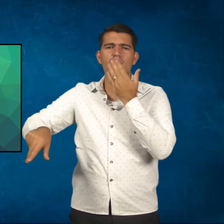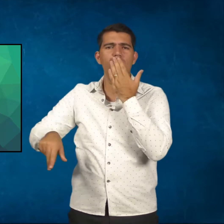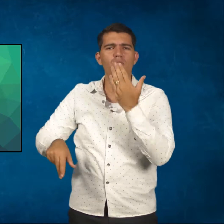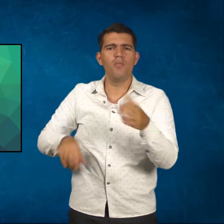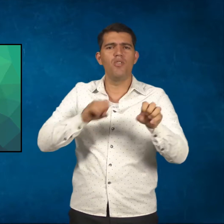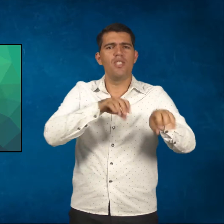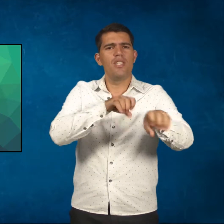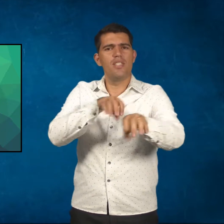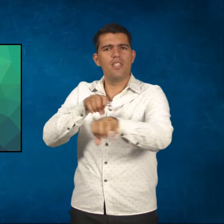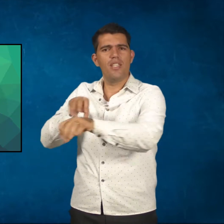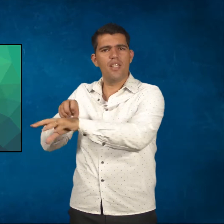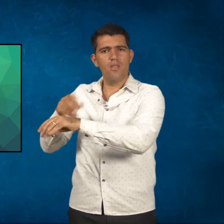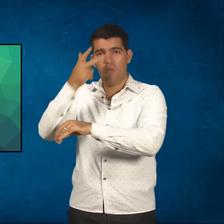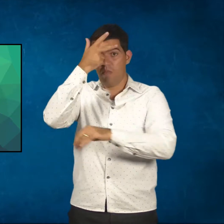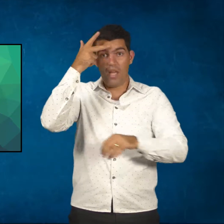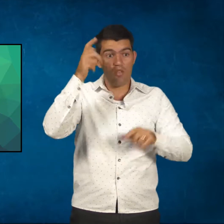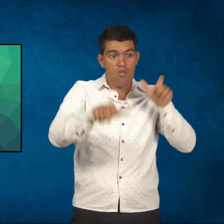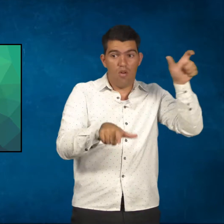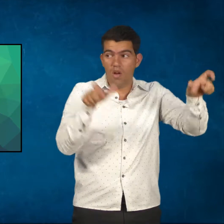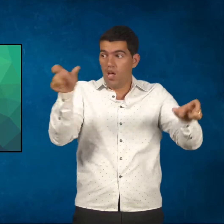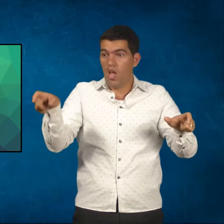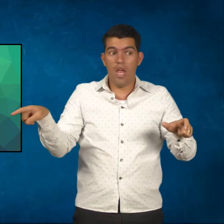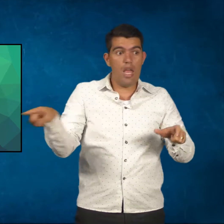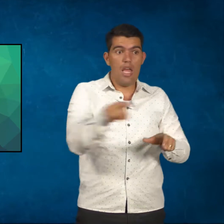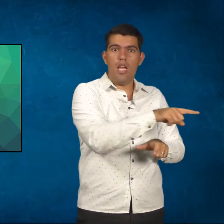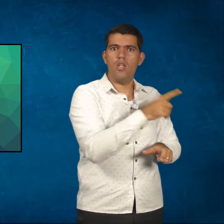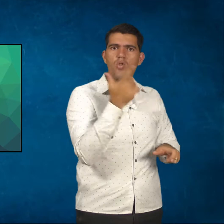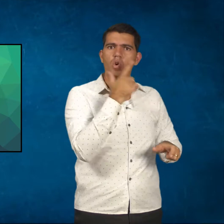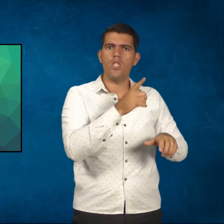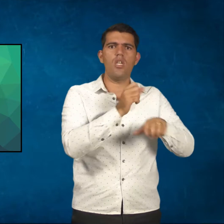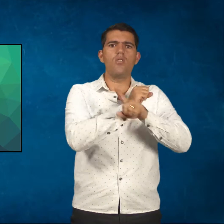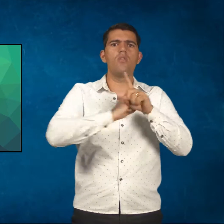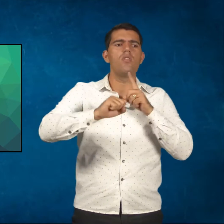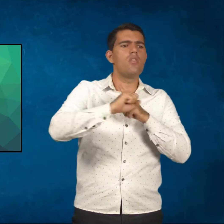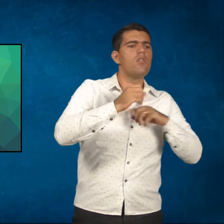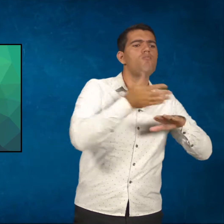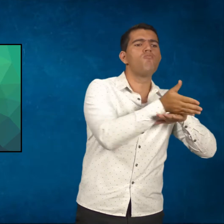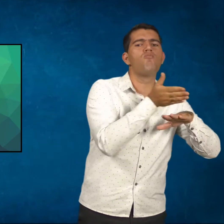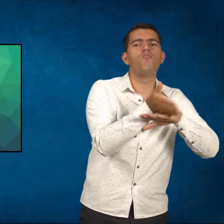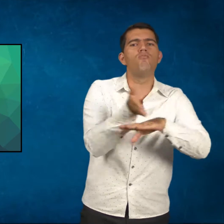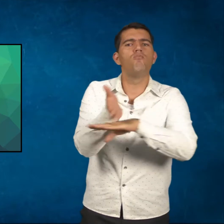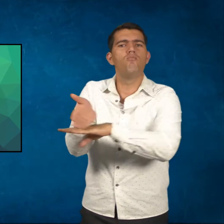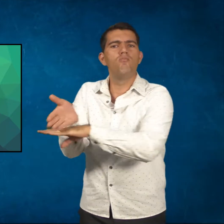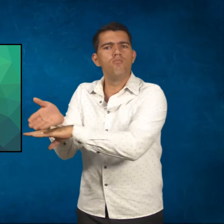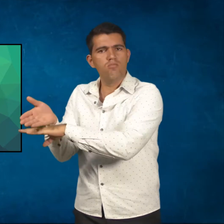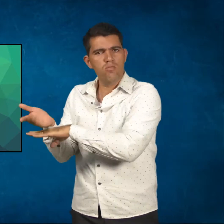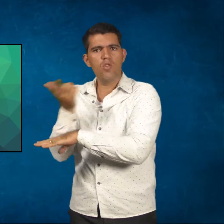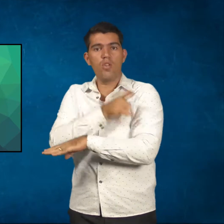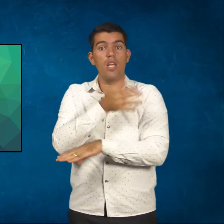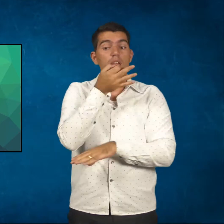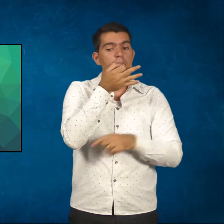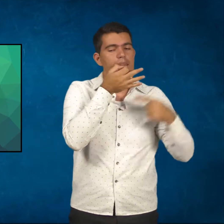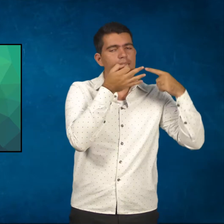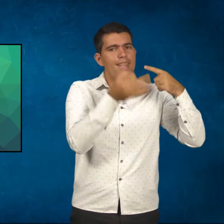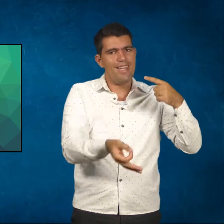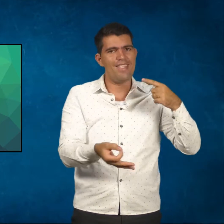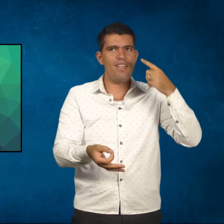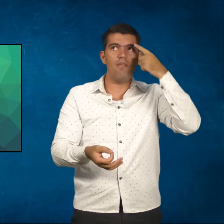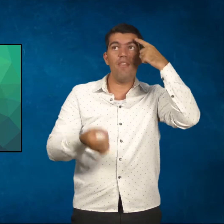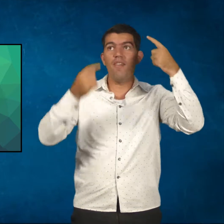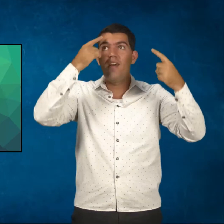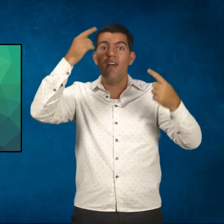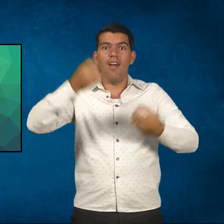ensino, de indivíduos capazes de intervir na sociedade em que vivem de maneira crítica e